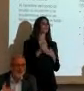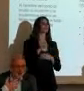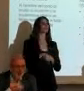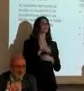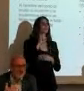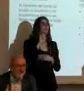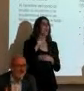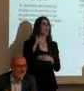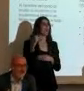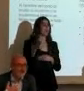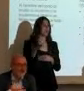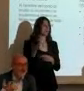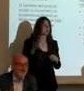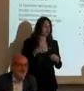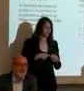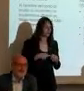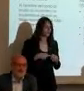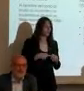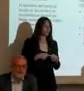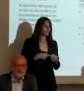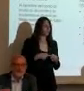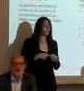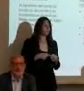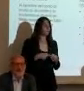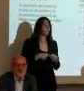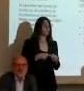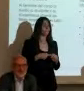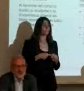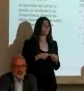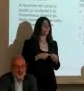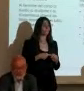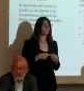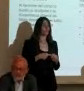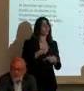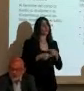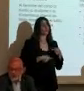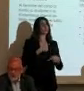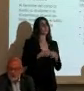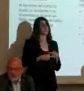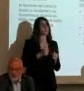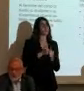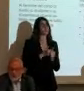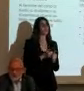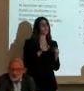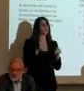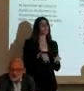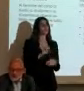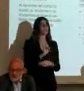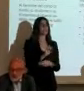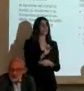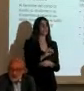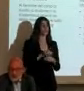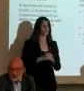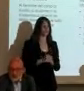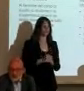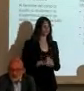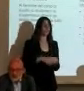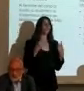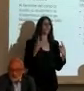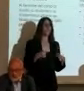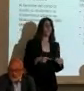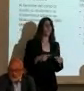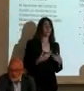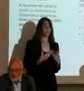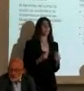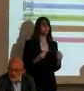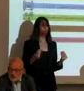anche di collocarsi con dei titoli che in altri paesi sono considerati importanti. Quindi questo è sicuramente